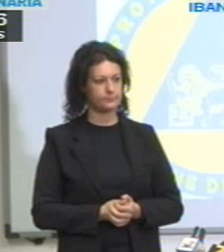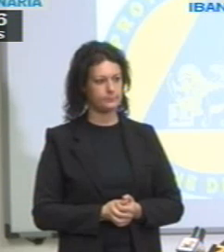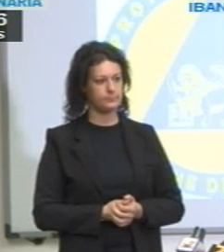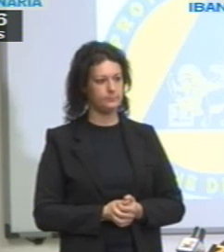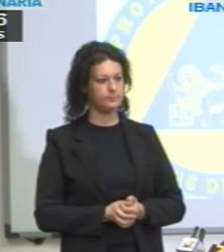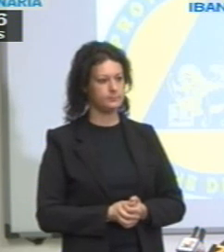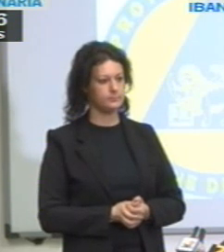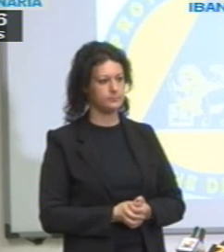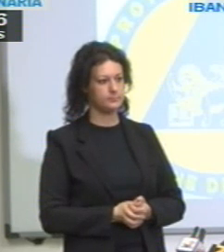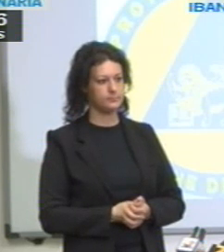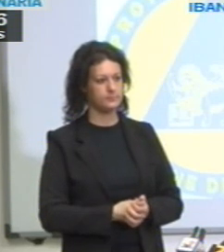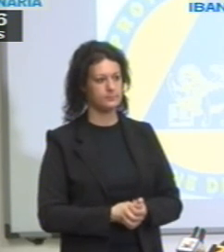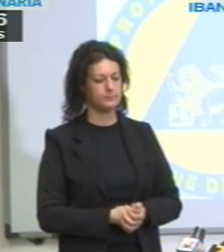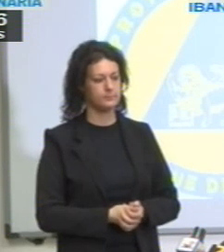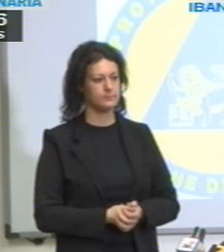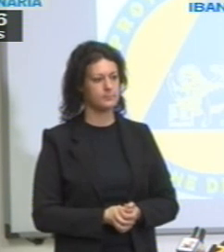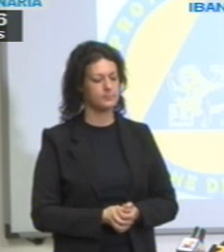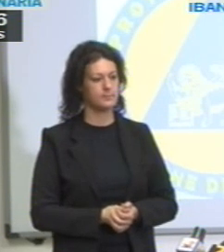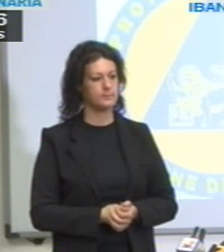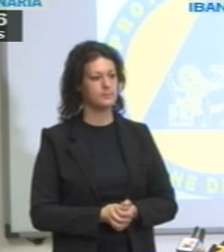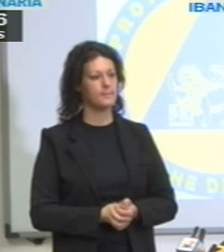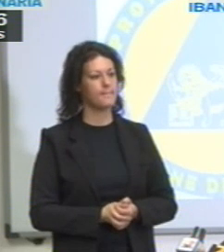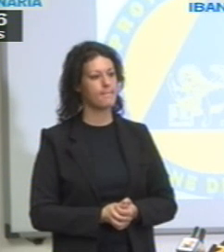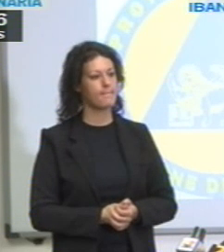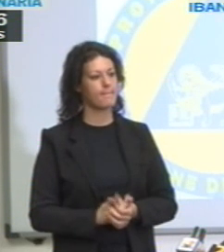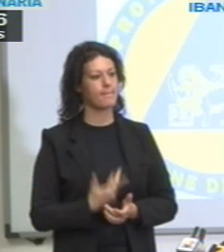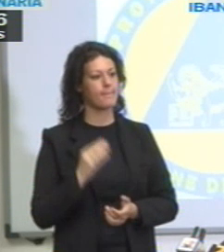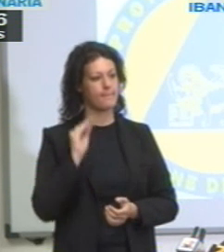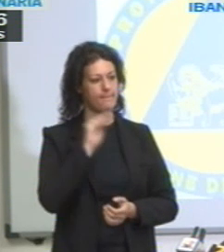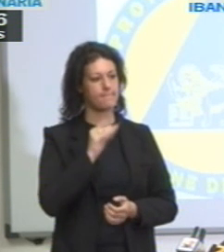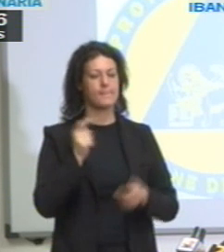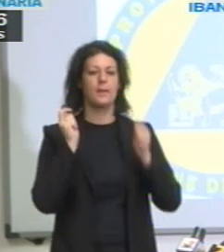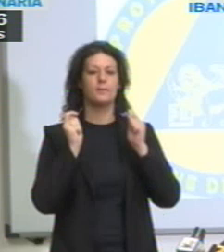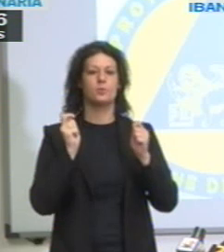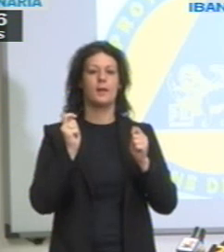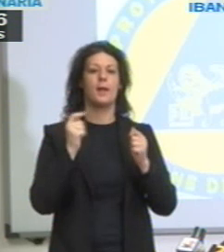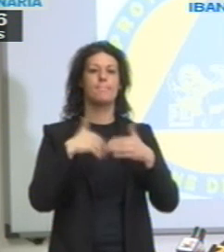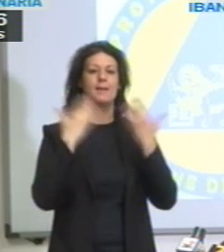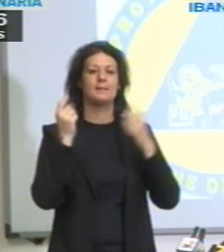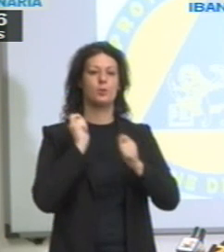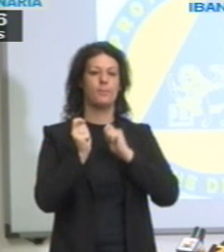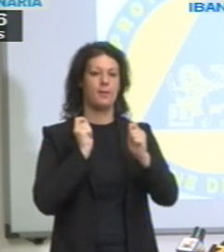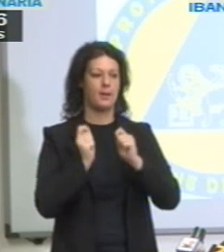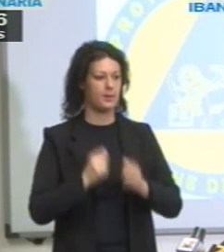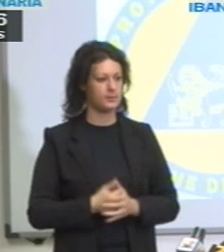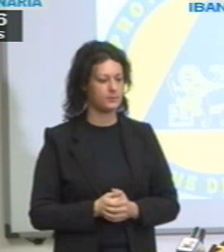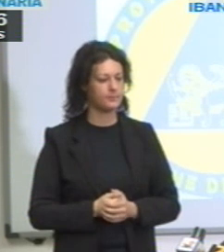poi ripassiamo alla sala, è un collega di Salmaso, Luca Preziosi, del Mattino di Padova. La comunità scientifica a cui la Regione